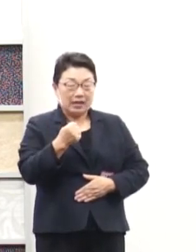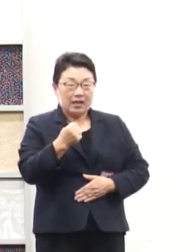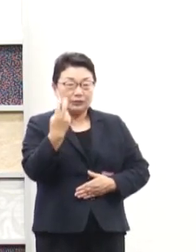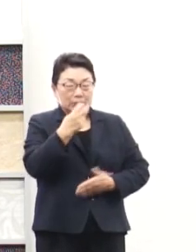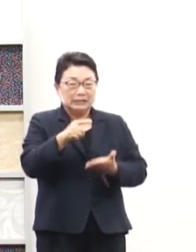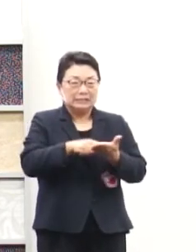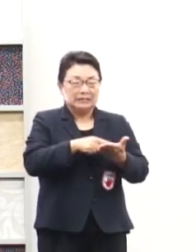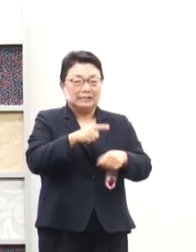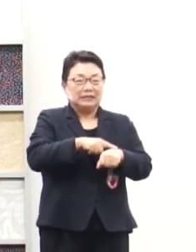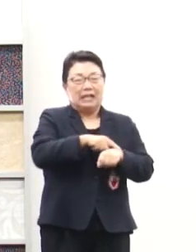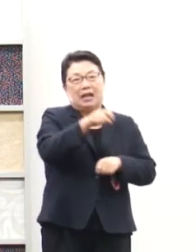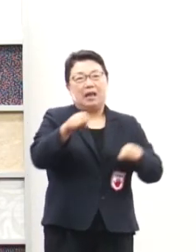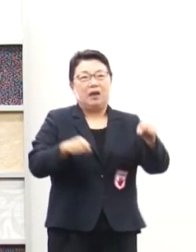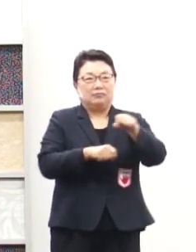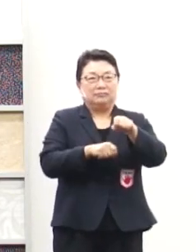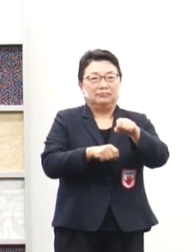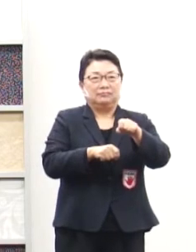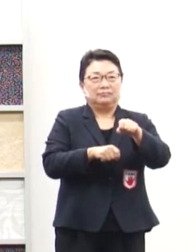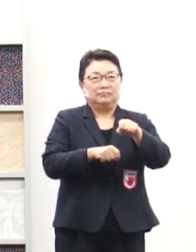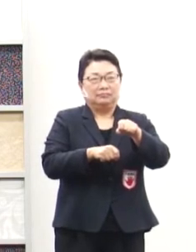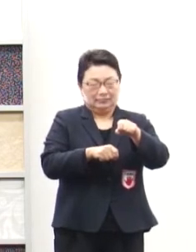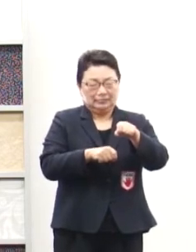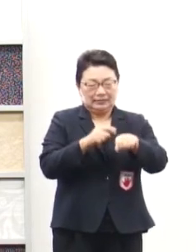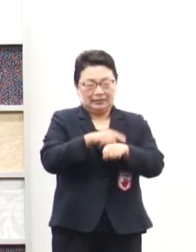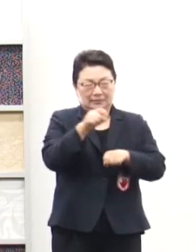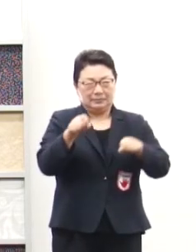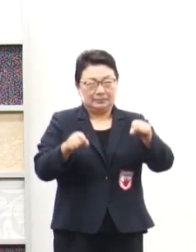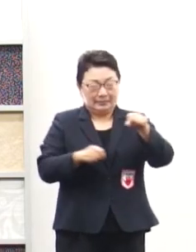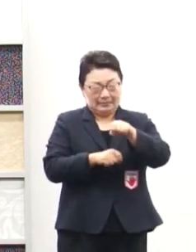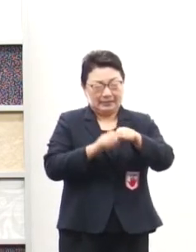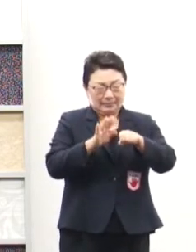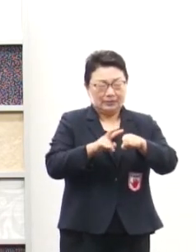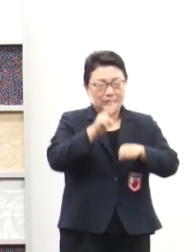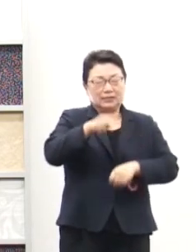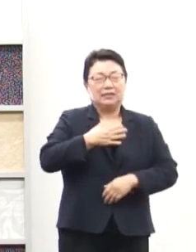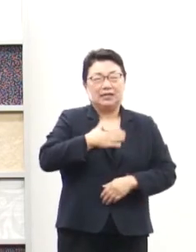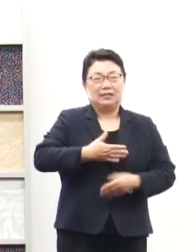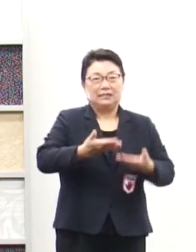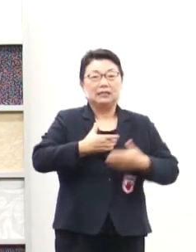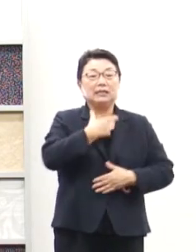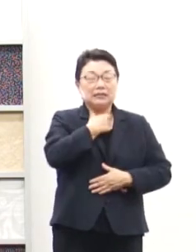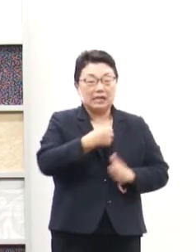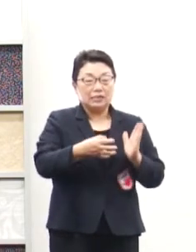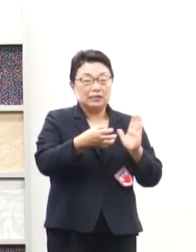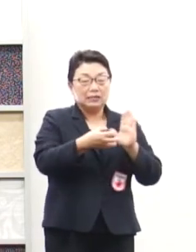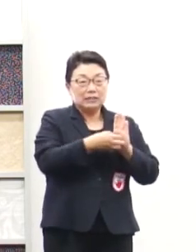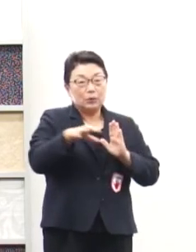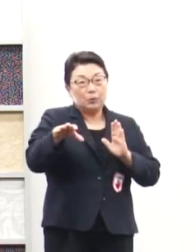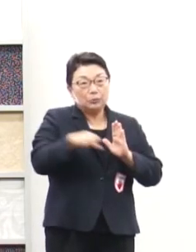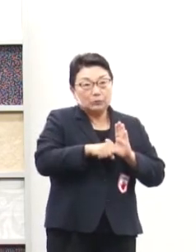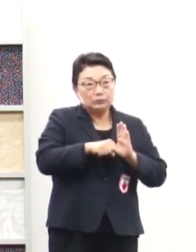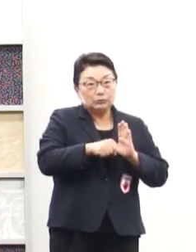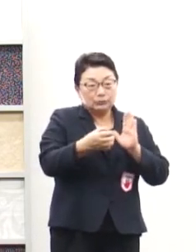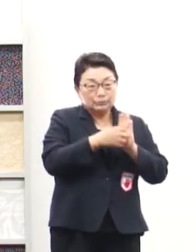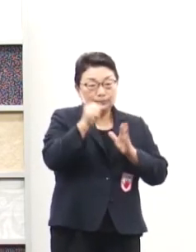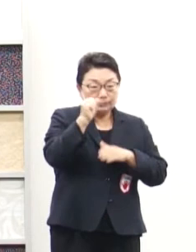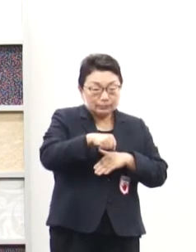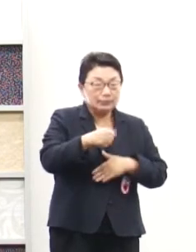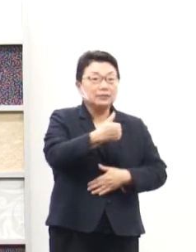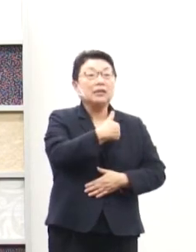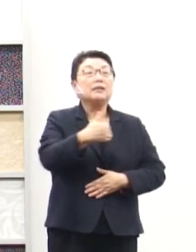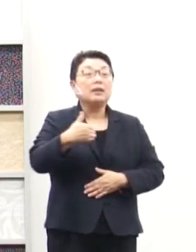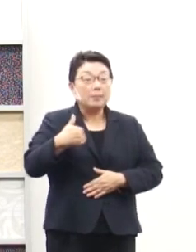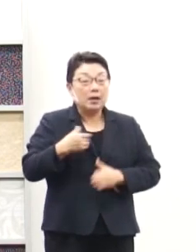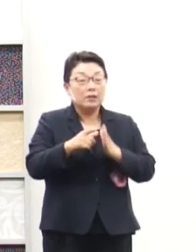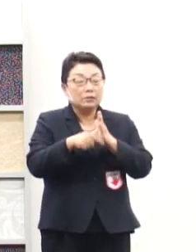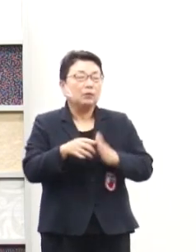ですから、なるべく早くやろうと思いますが、その分の時間はぜひご理解をいただきたいと思います。で認証を取っていただければ、その段階でまたお